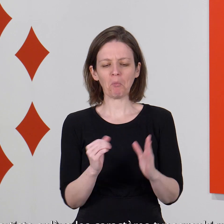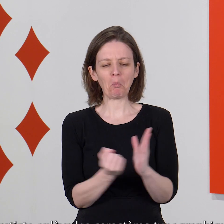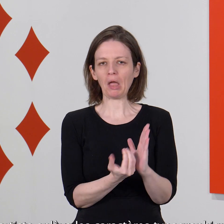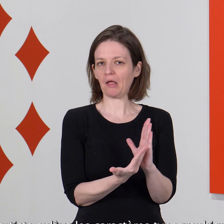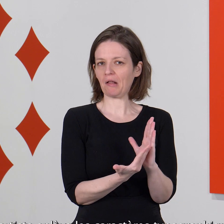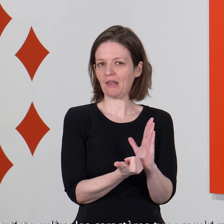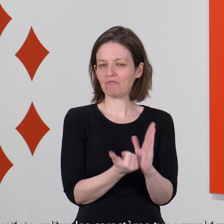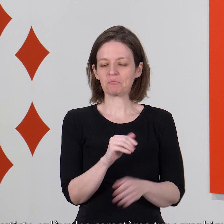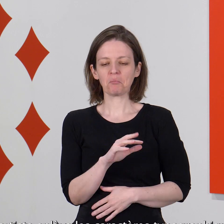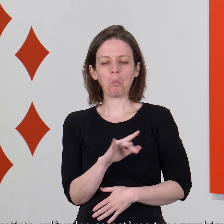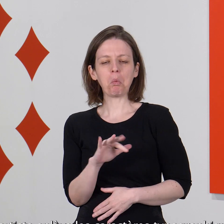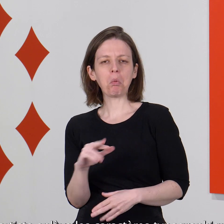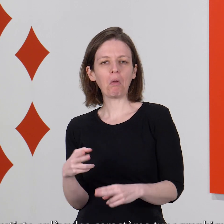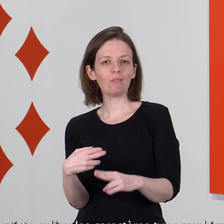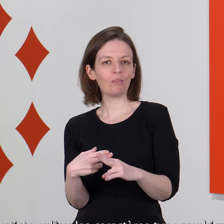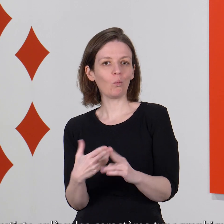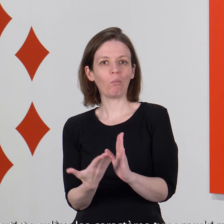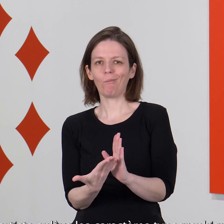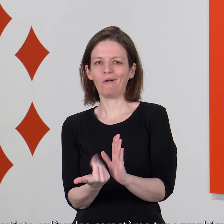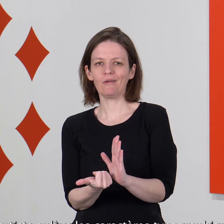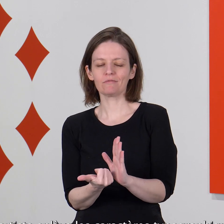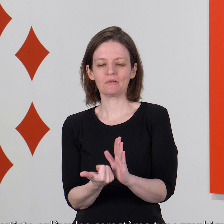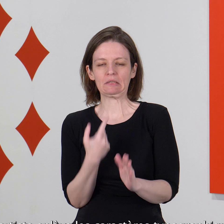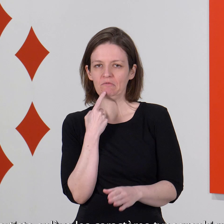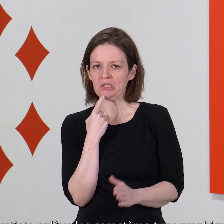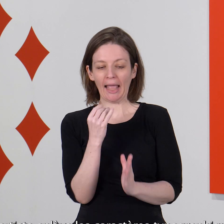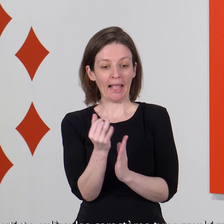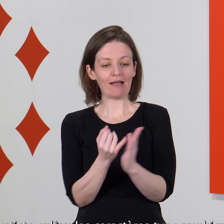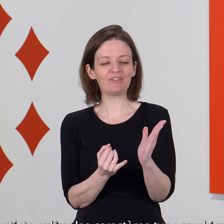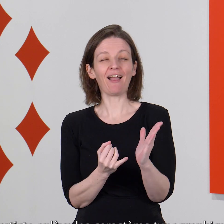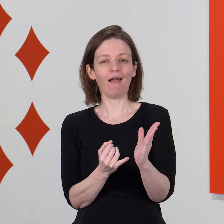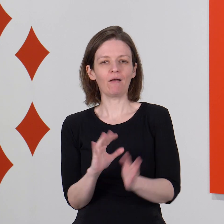L'artiste enlève les caractères typographiques, ne conservant que le graphisme.